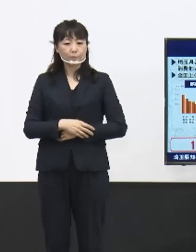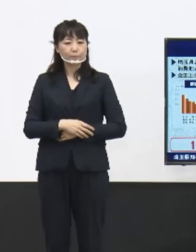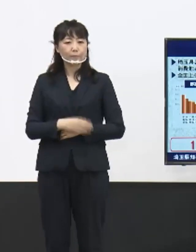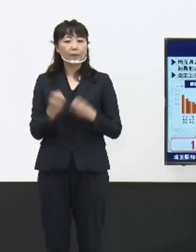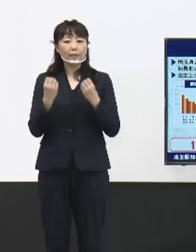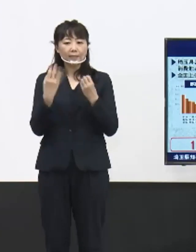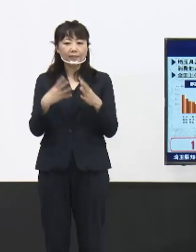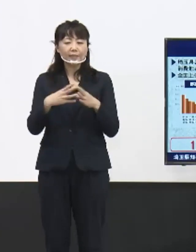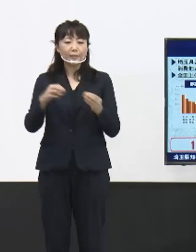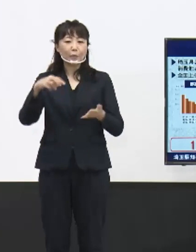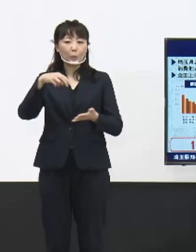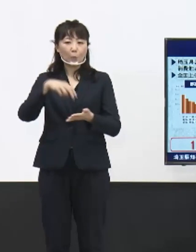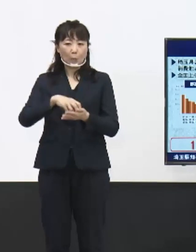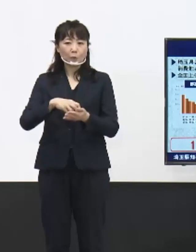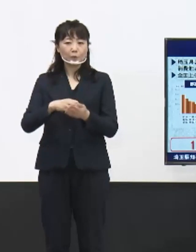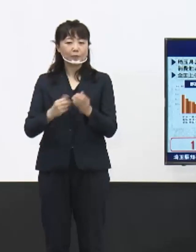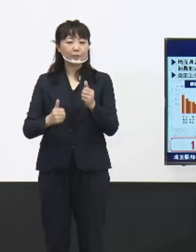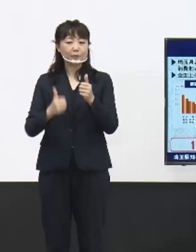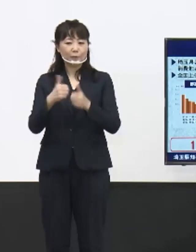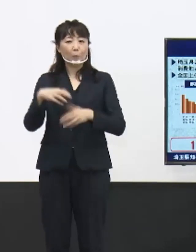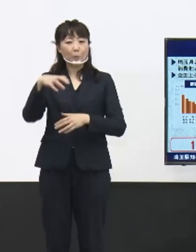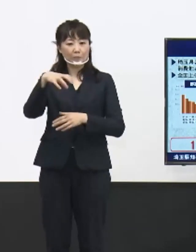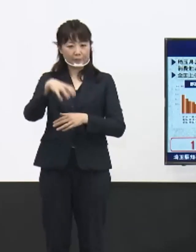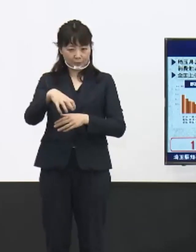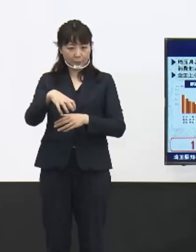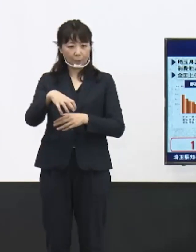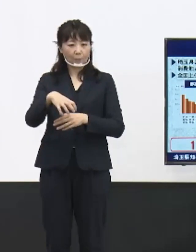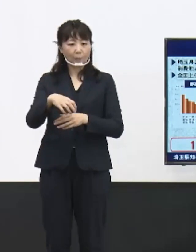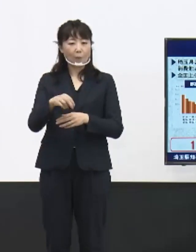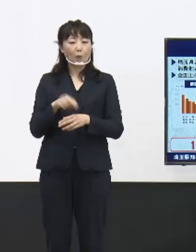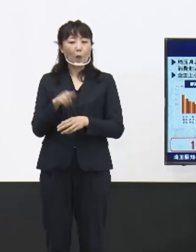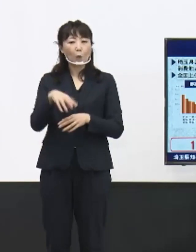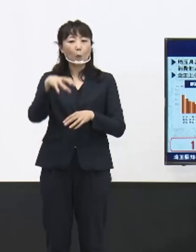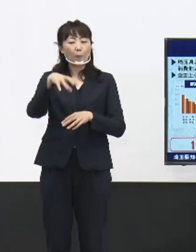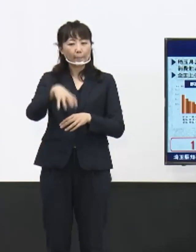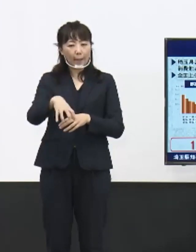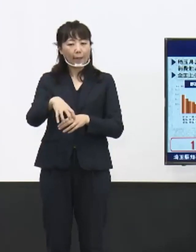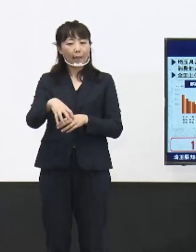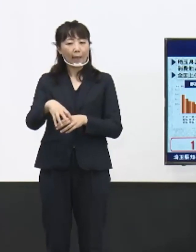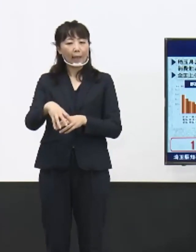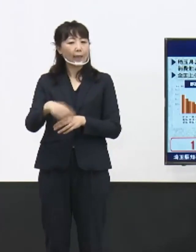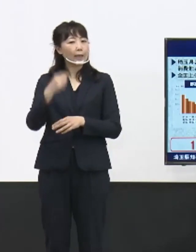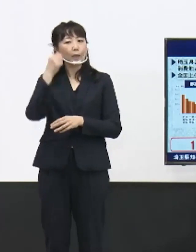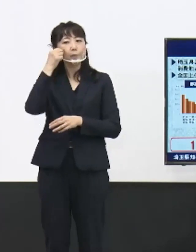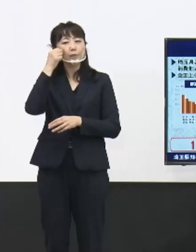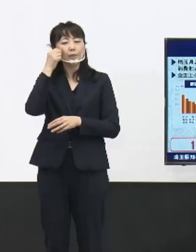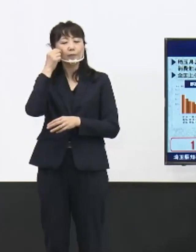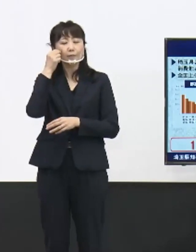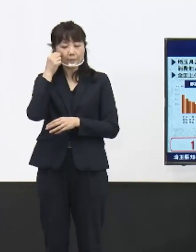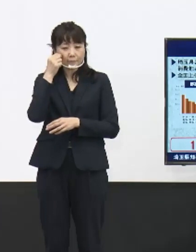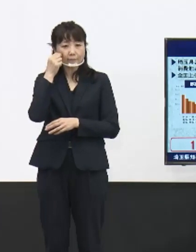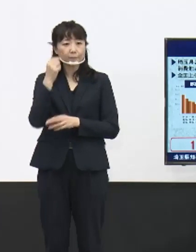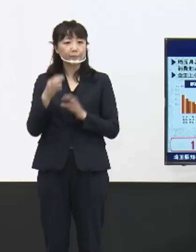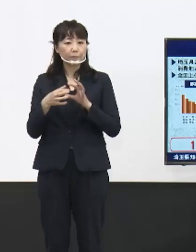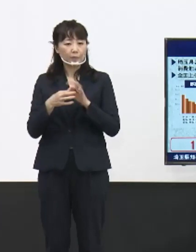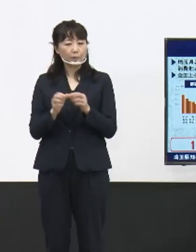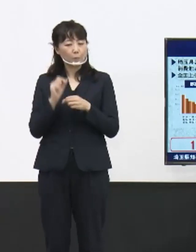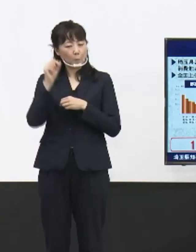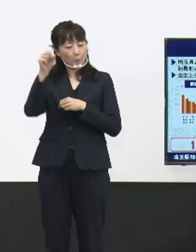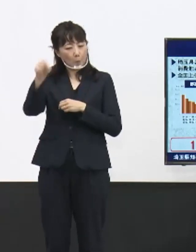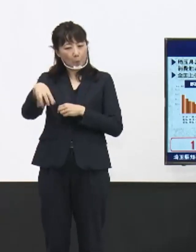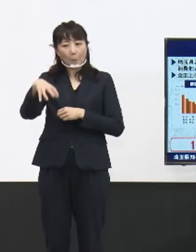国立競技場や駒場スタジアムがない中で、浦和レッズはホームゲームができないということ、あるいは非常に遠い場所でなさ